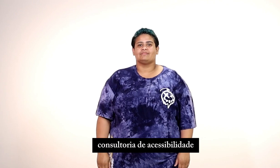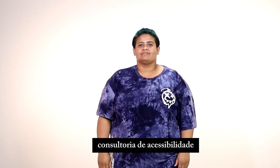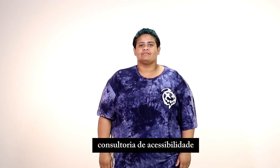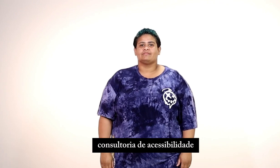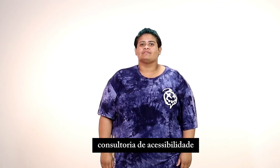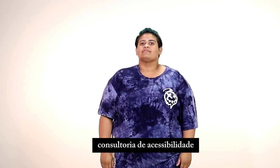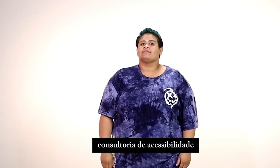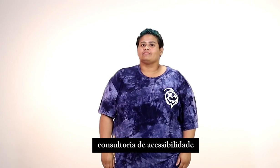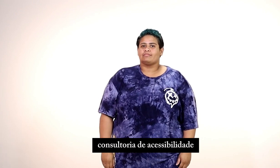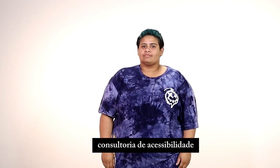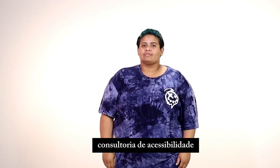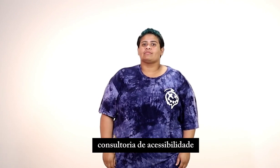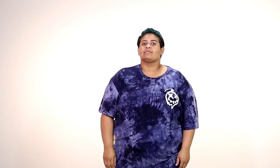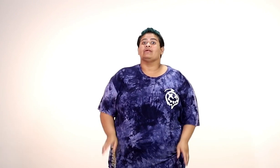consultoria de acessibilidade,